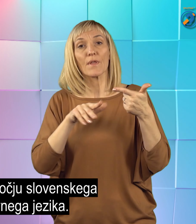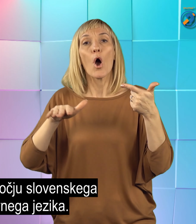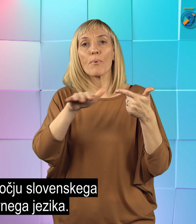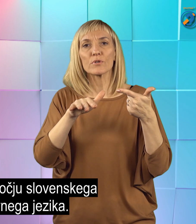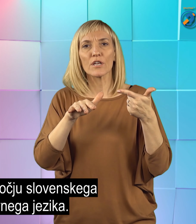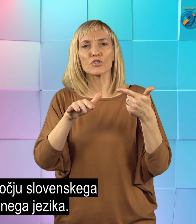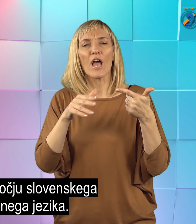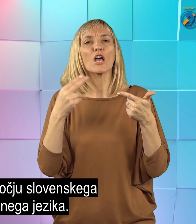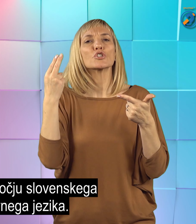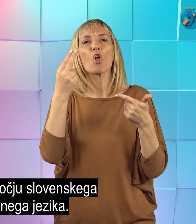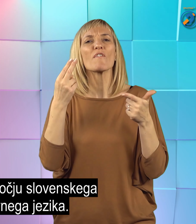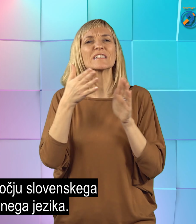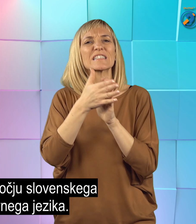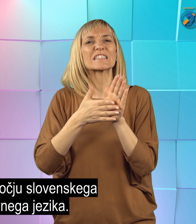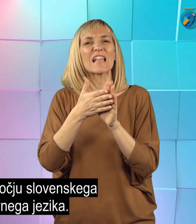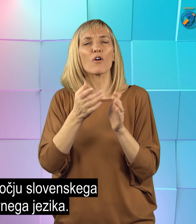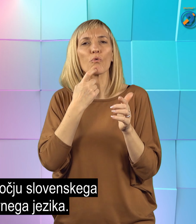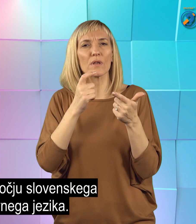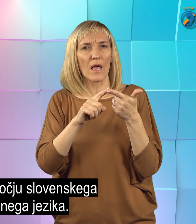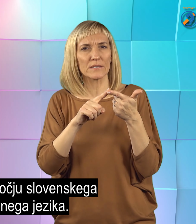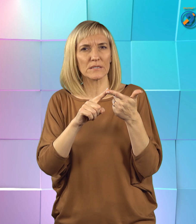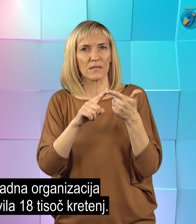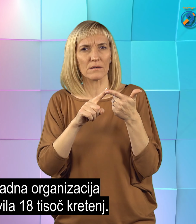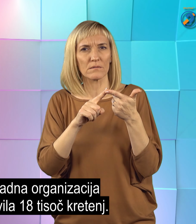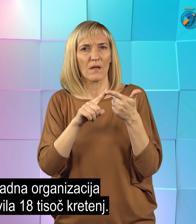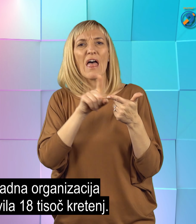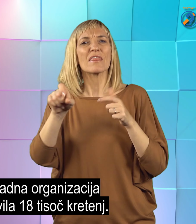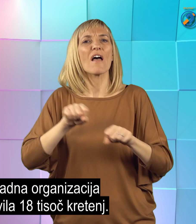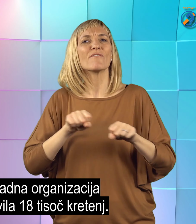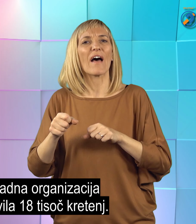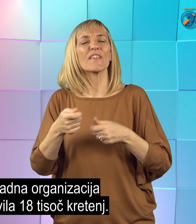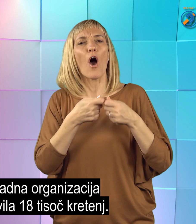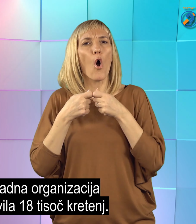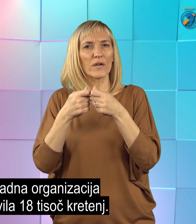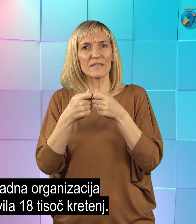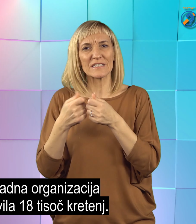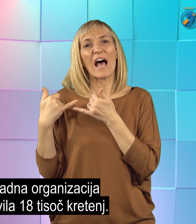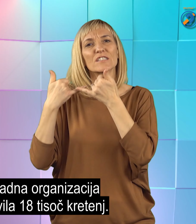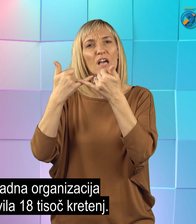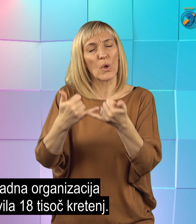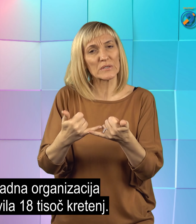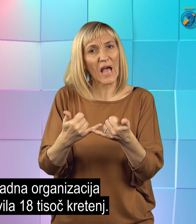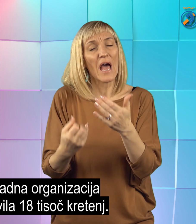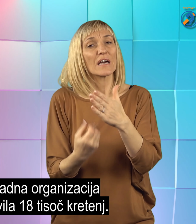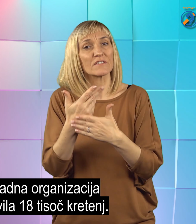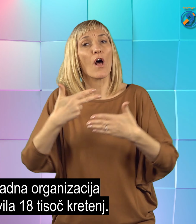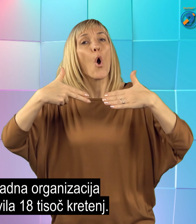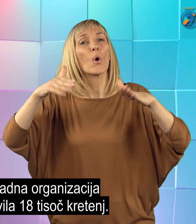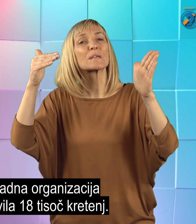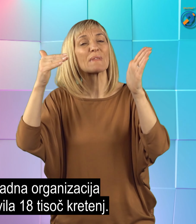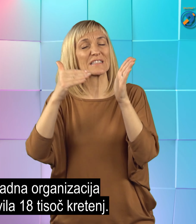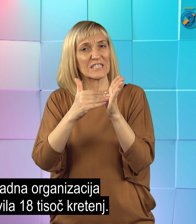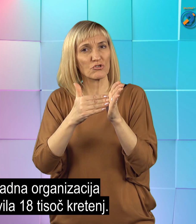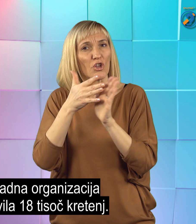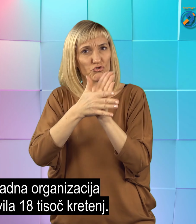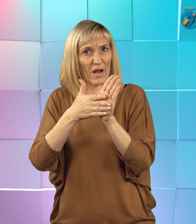področju slovenskega znakovnega jezika, torej ta nevladna organizacija je do zdaj razvila 18.000 kreten. Na voljo